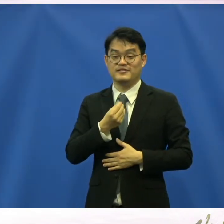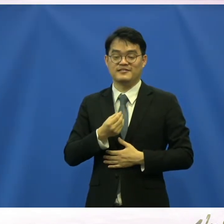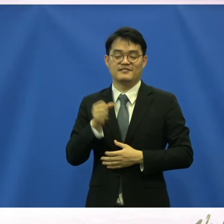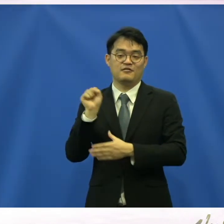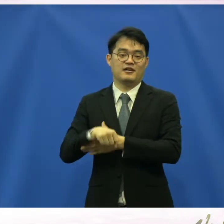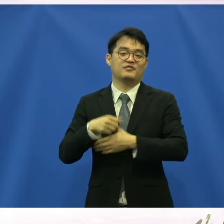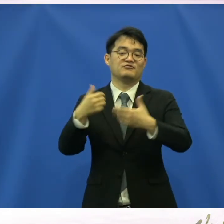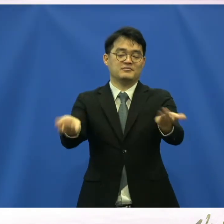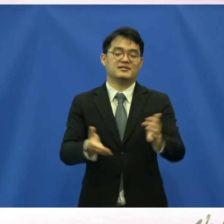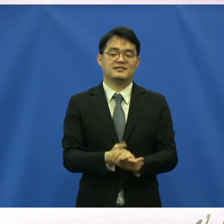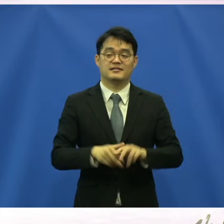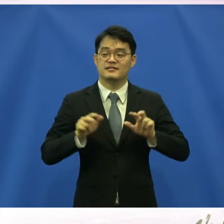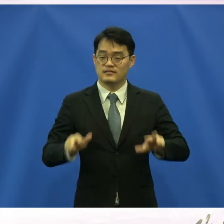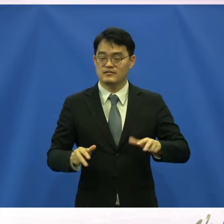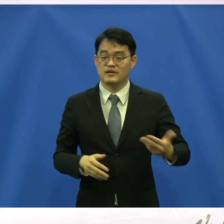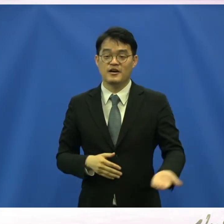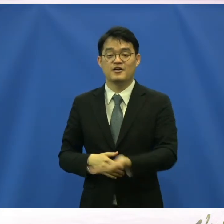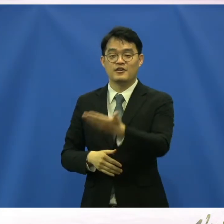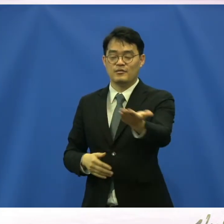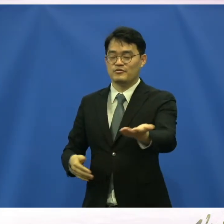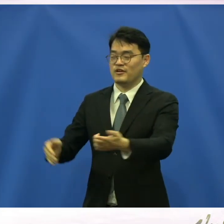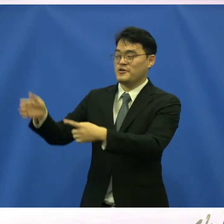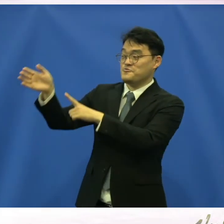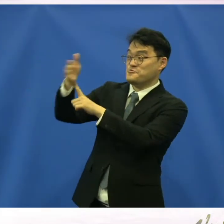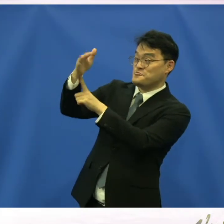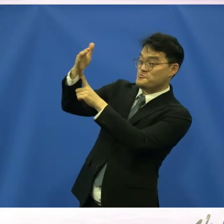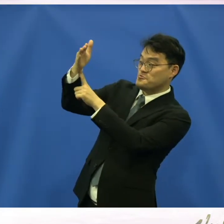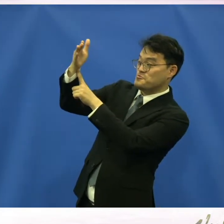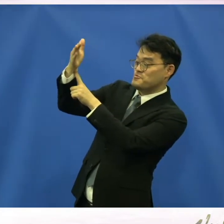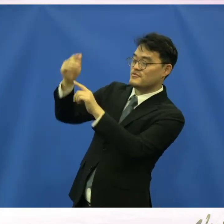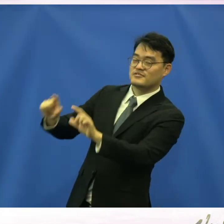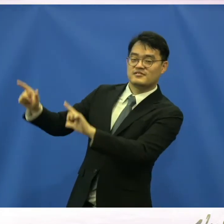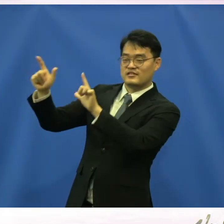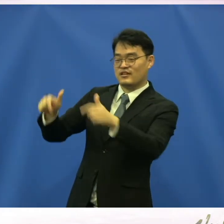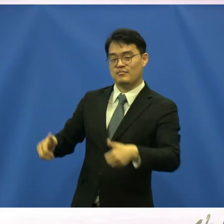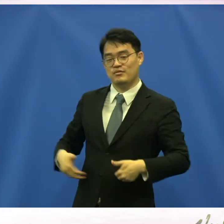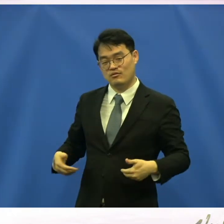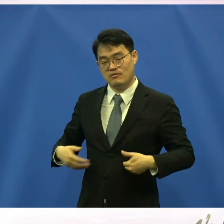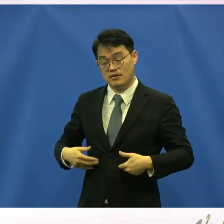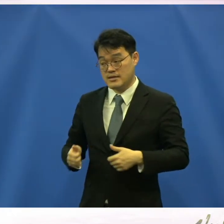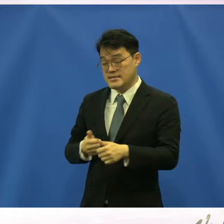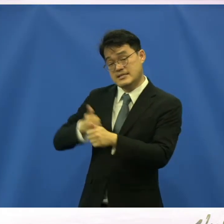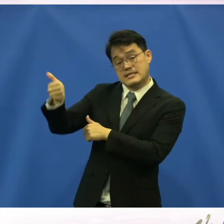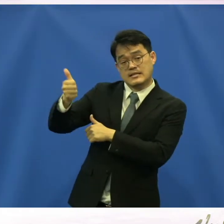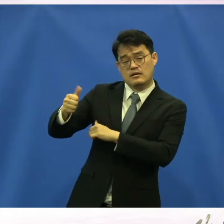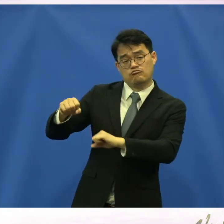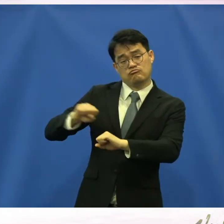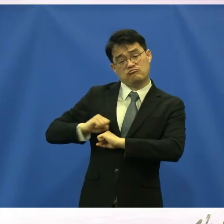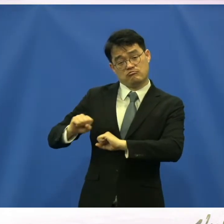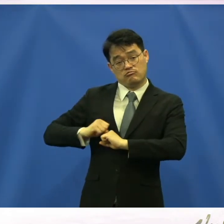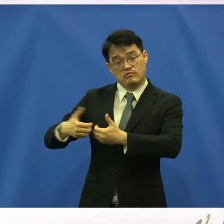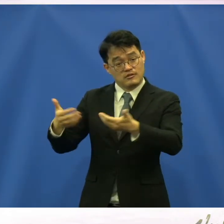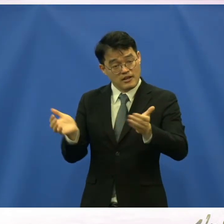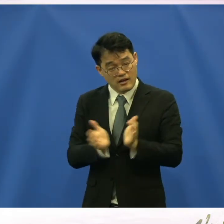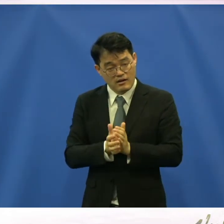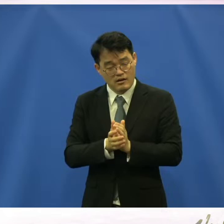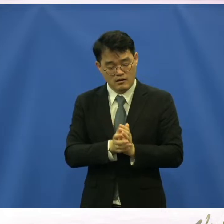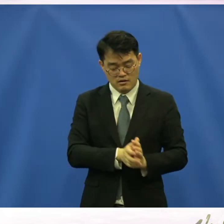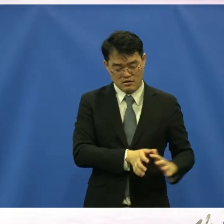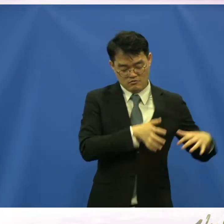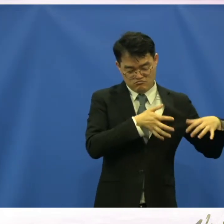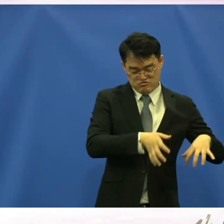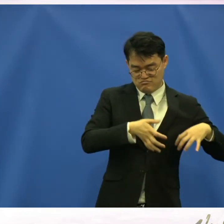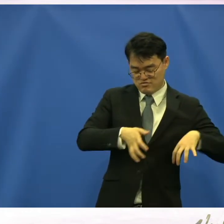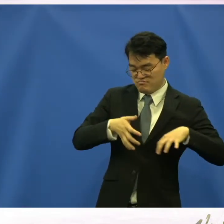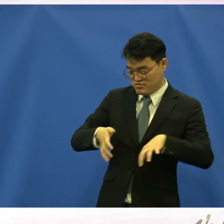이제 우리가 할 일은 깃발을 흔들면서 하는 것입니다. 승리한 군대가 들어올 때 개승군들이 흔드는 깃발이 있어요.